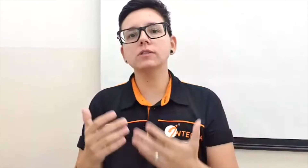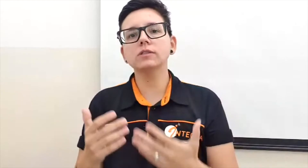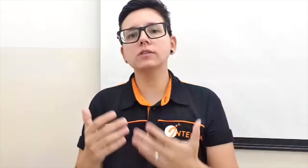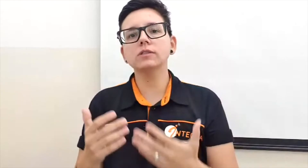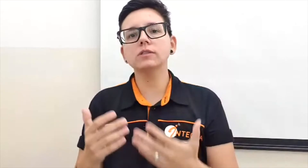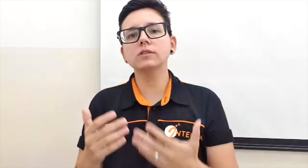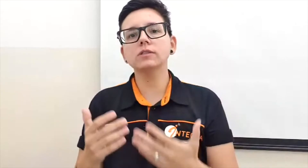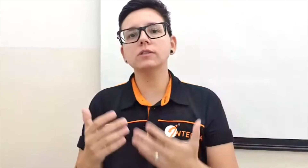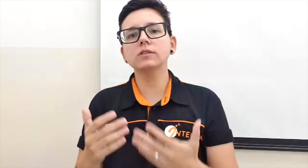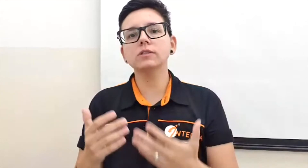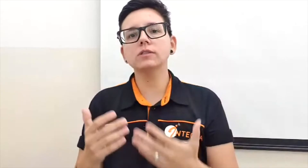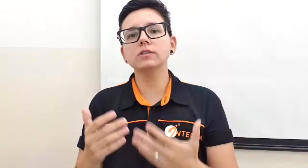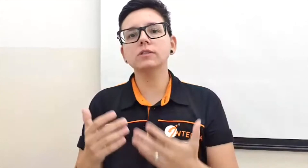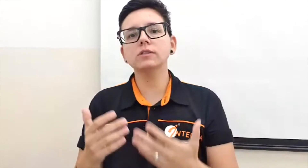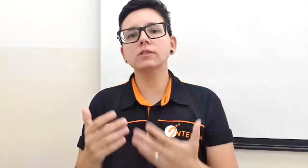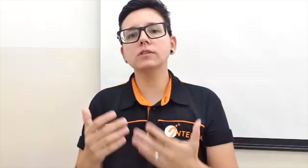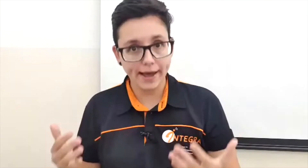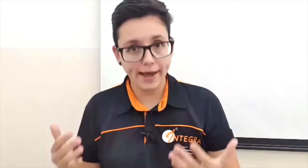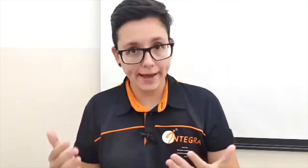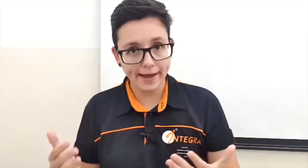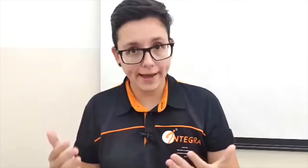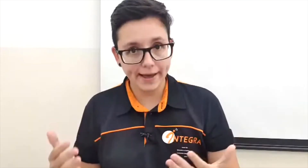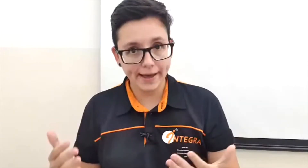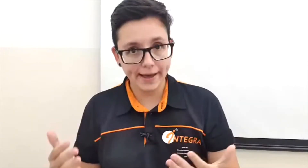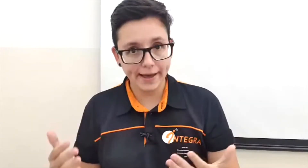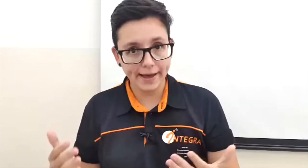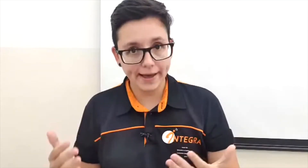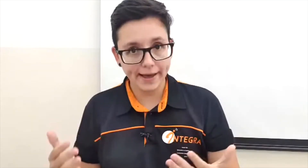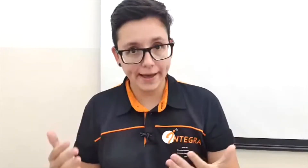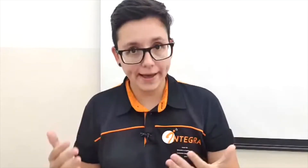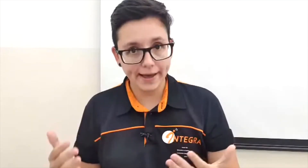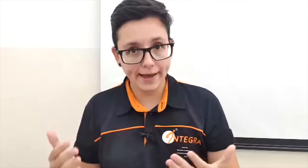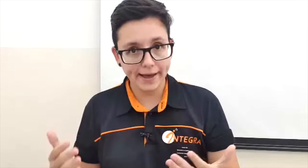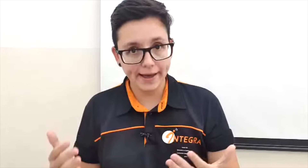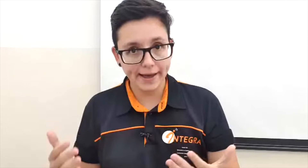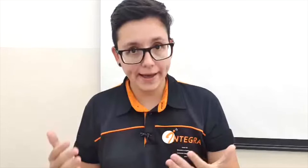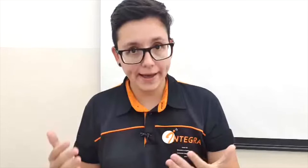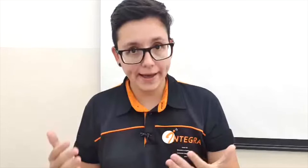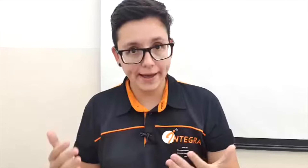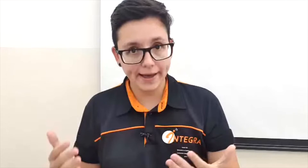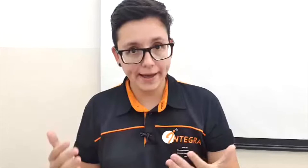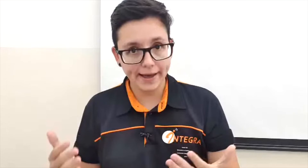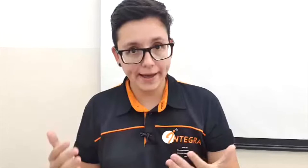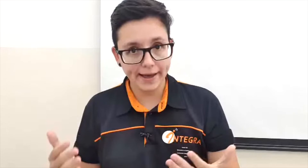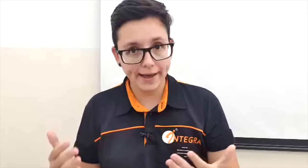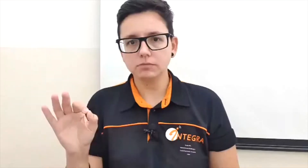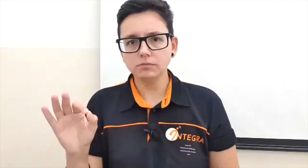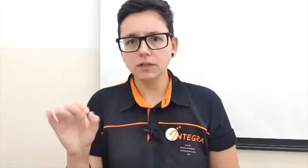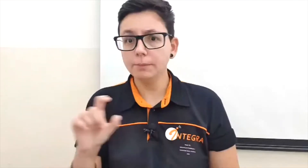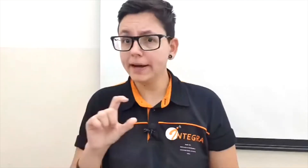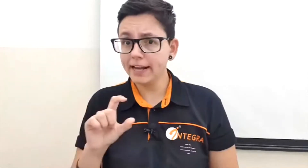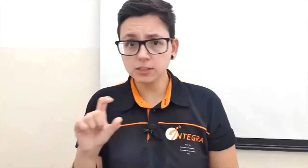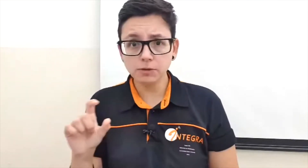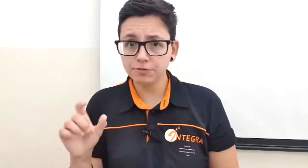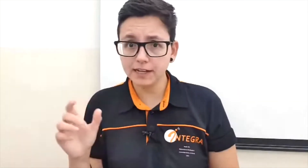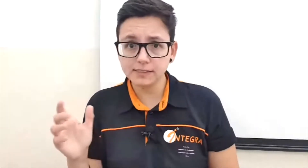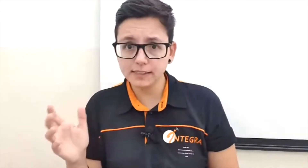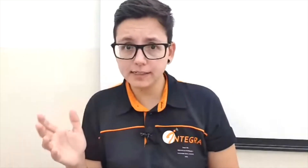por não aprender da forma correta, tá bom? Então, ó, não fique triste. Parece uma frase